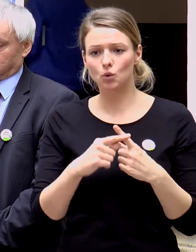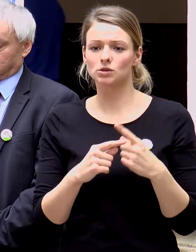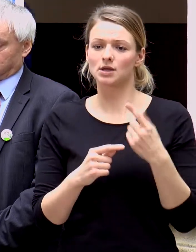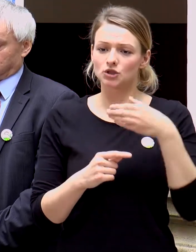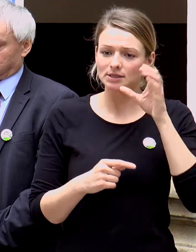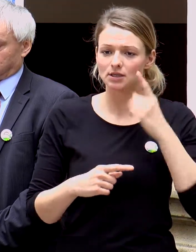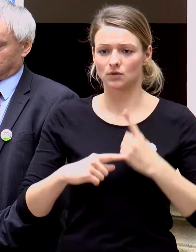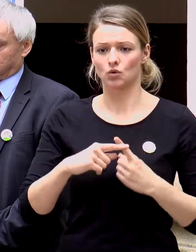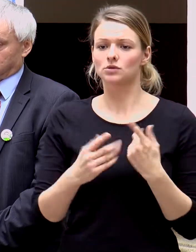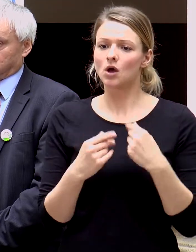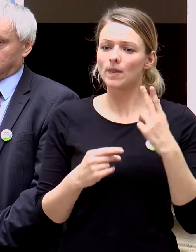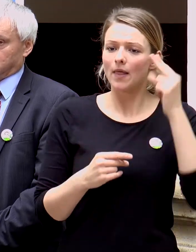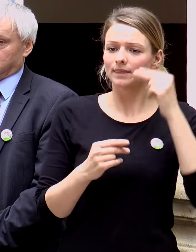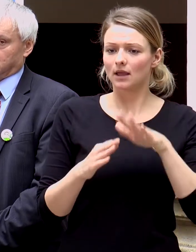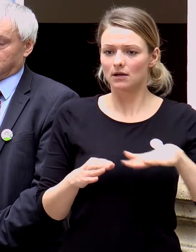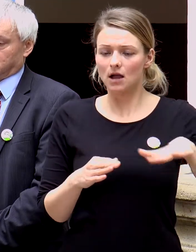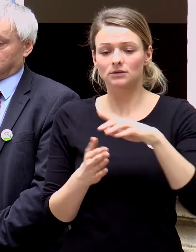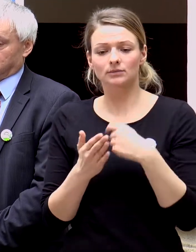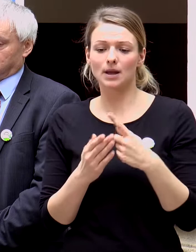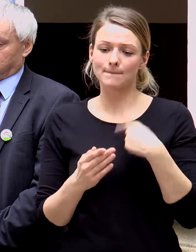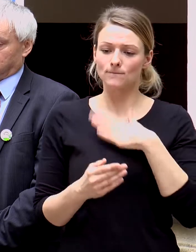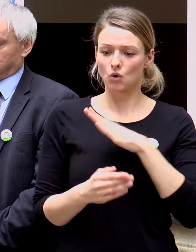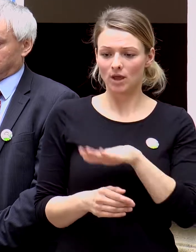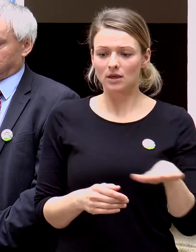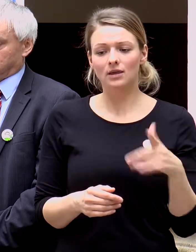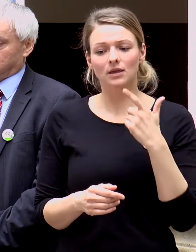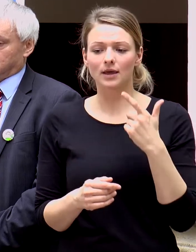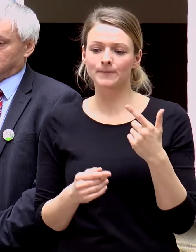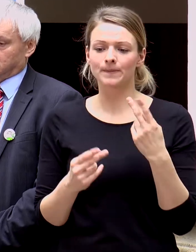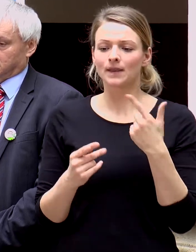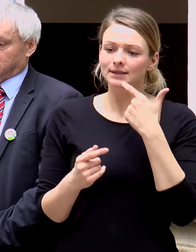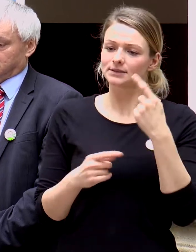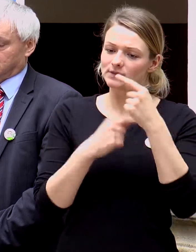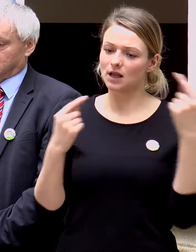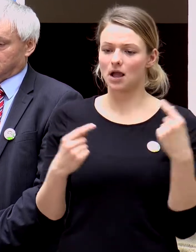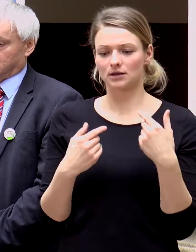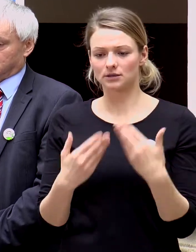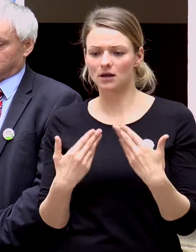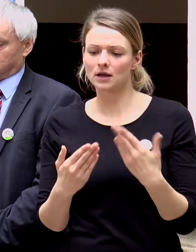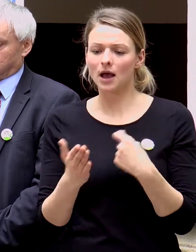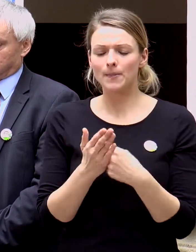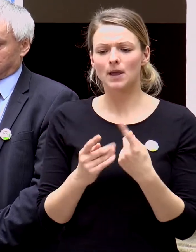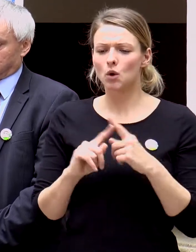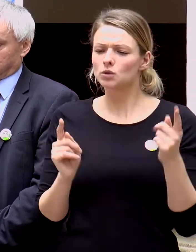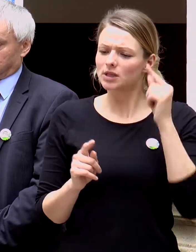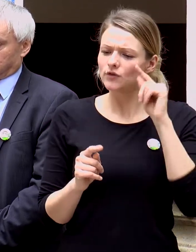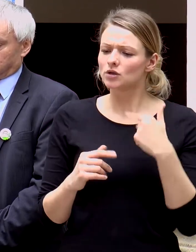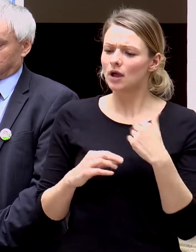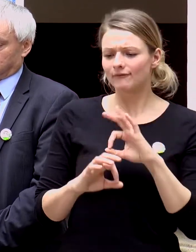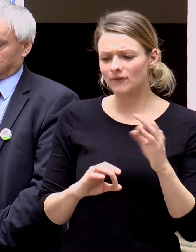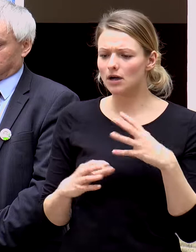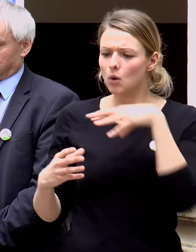křesťanství. Nechceme, aby naše děti se jen tak vzdělávaly a navrhovalo se jim, že mohou patřit k